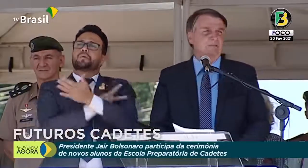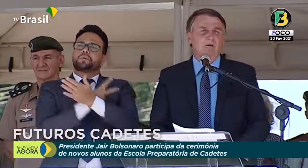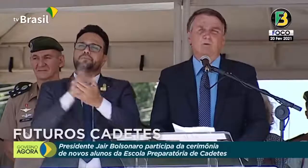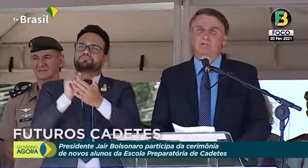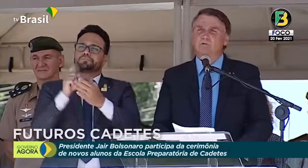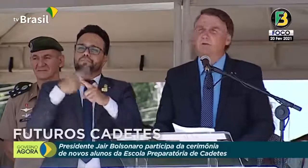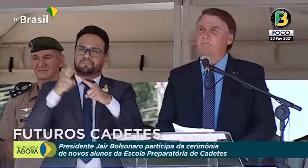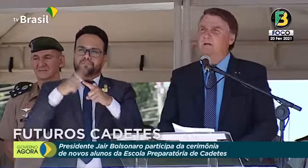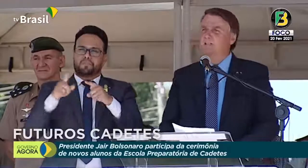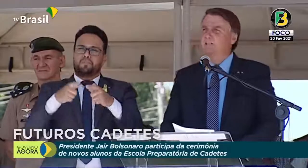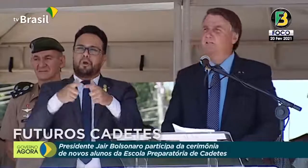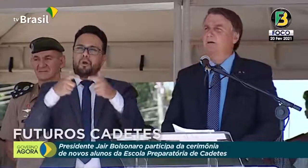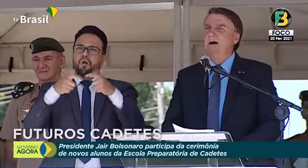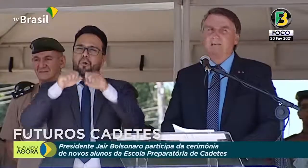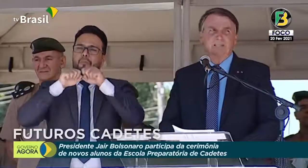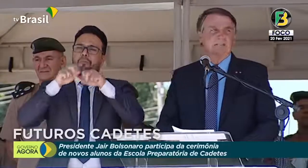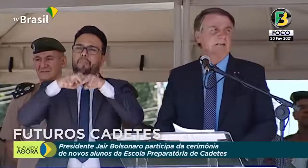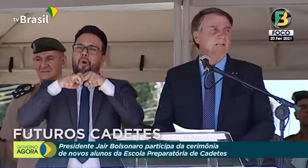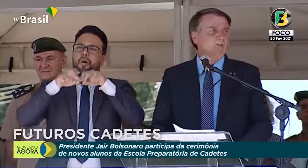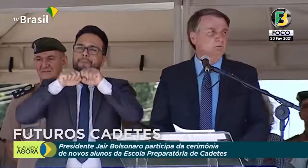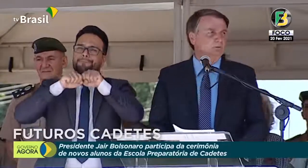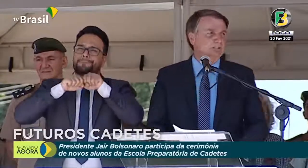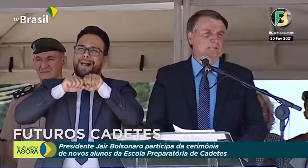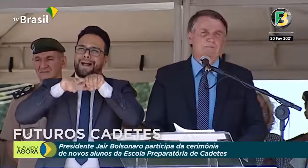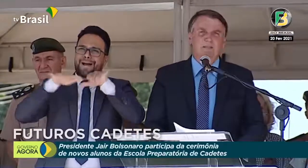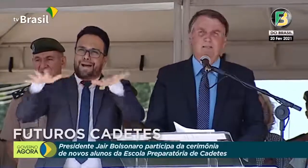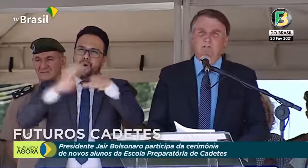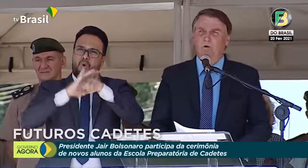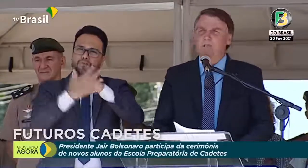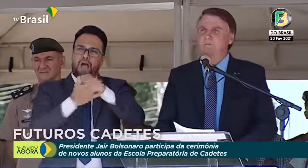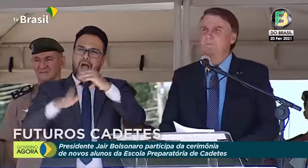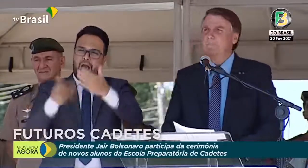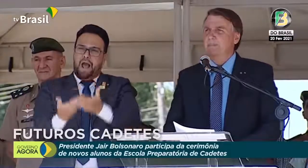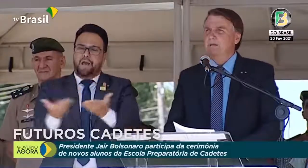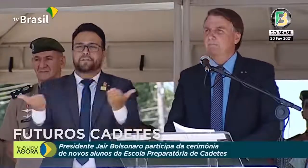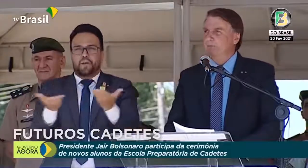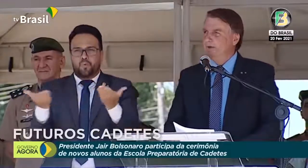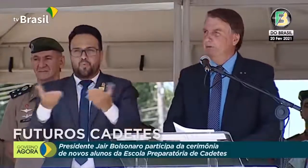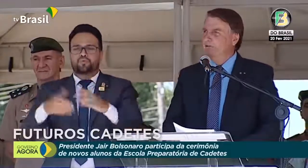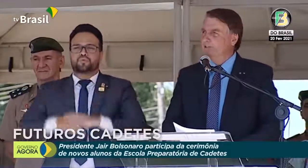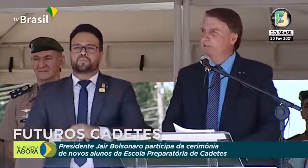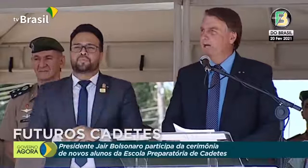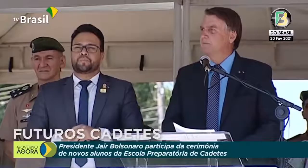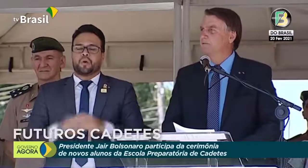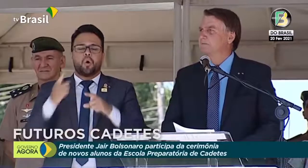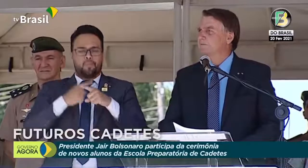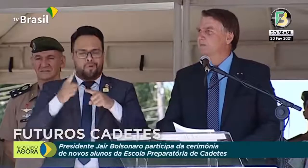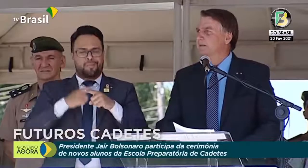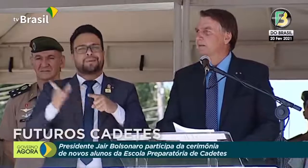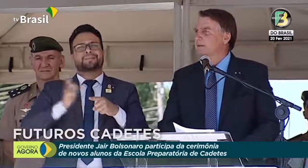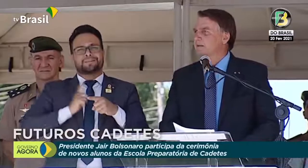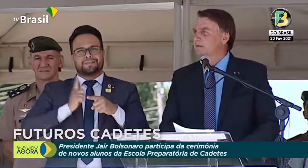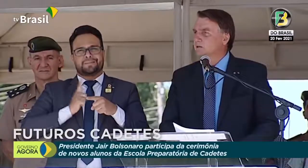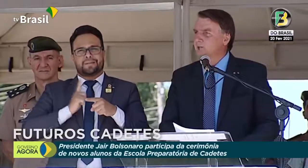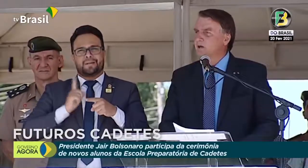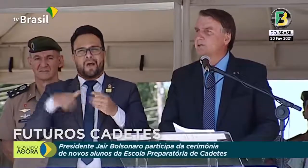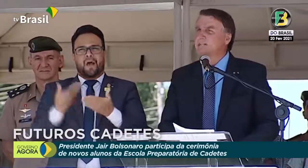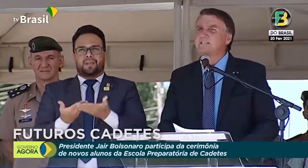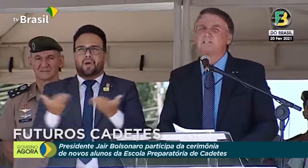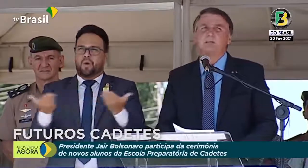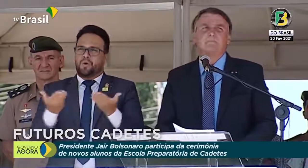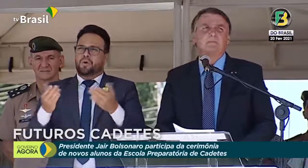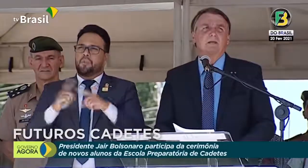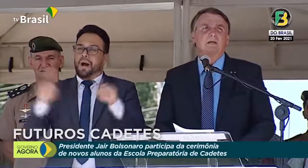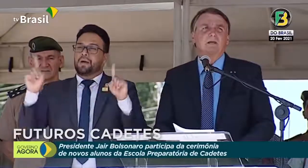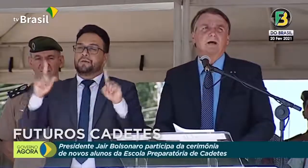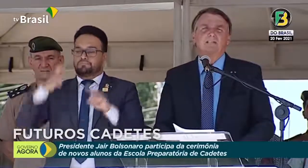pandemia, que continua nos perseguindo ainda no dia de hoje. Problemas hoje temos, e eu tenho